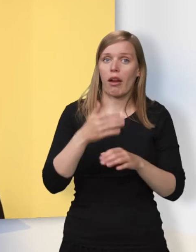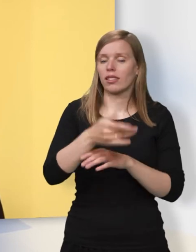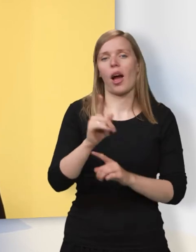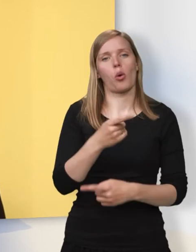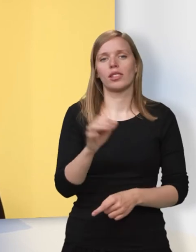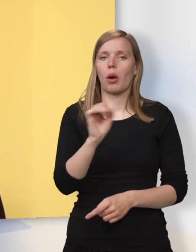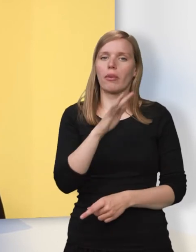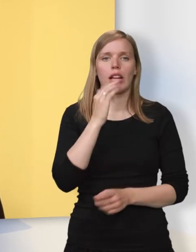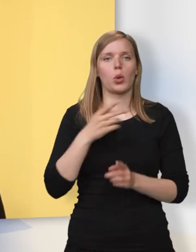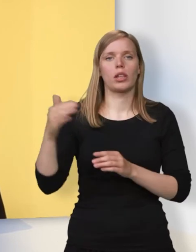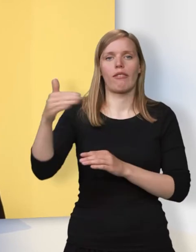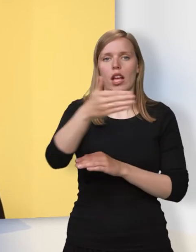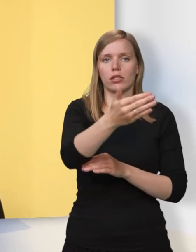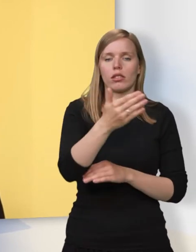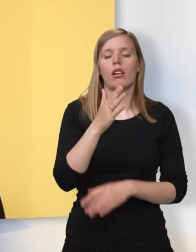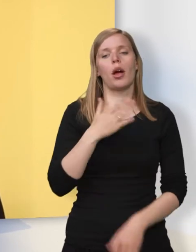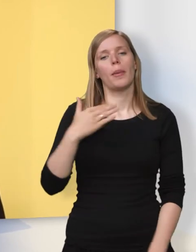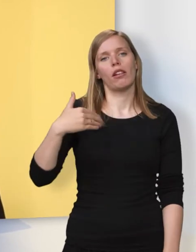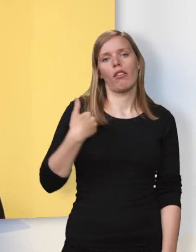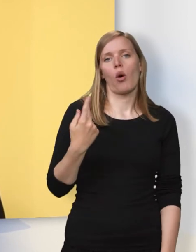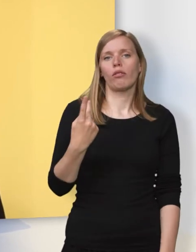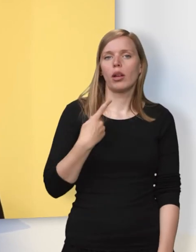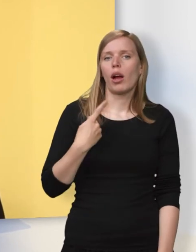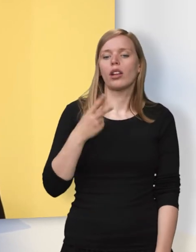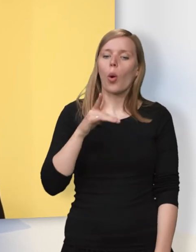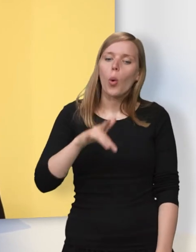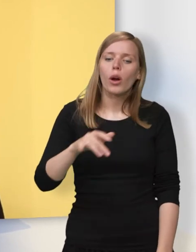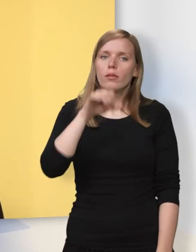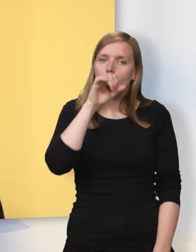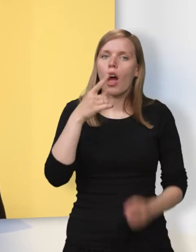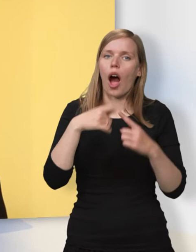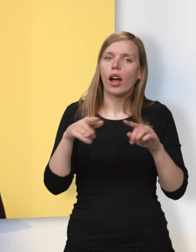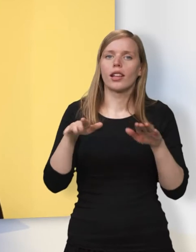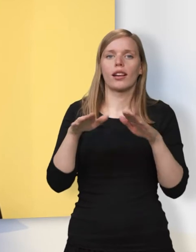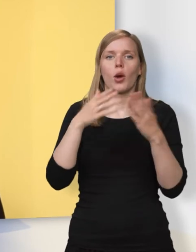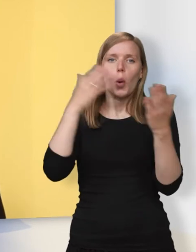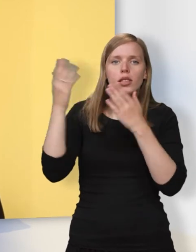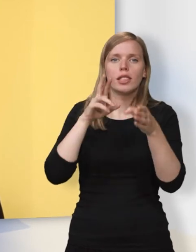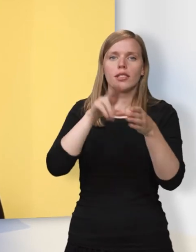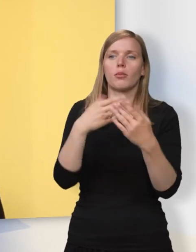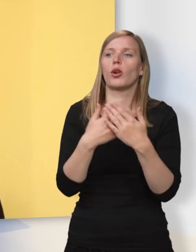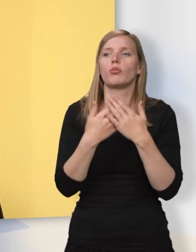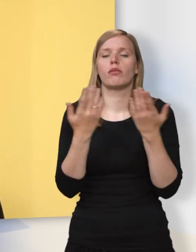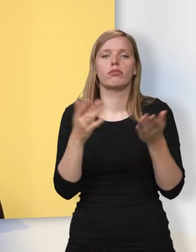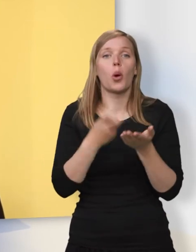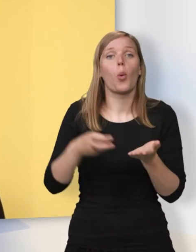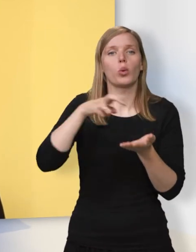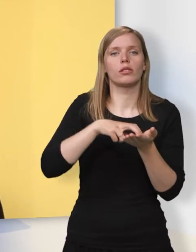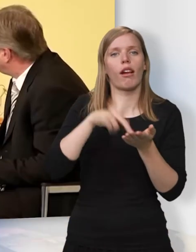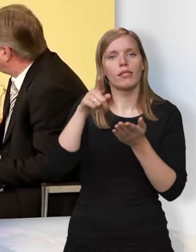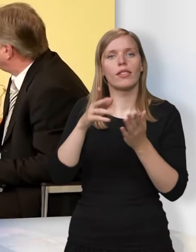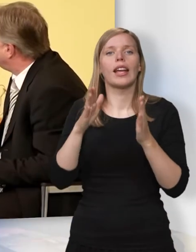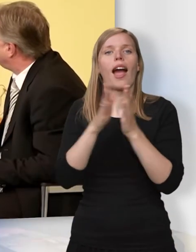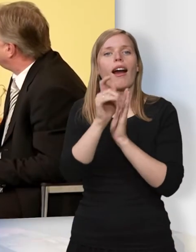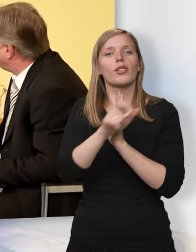viel unterwegs bin. Wir gehen, meine Frau und ich, gerne auch mal zu anderen Gottesdiensten, mhm. auch mal an Ostern zu den Katholiken. Mhm.